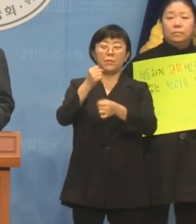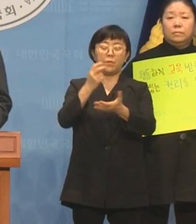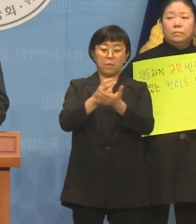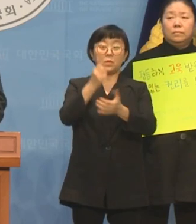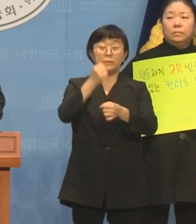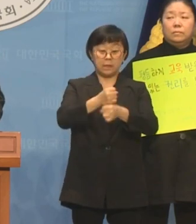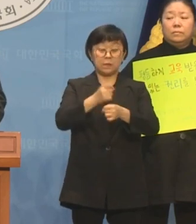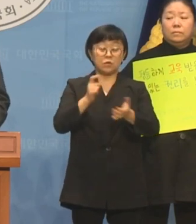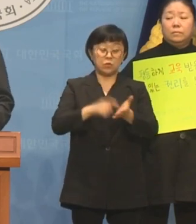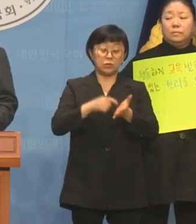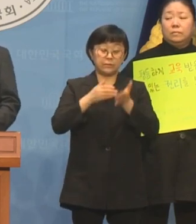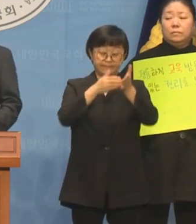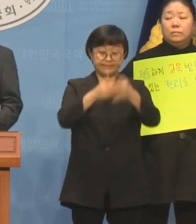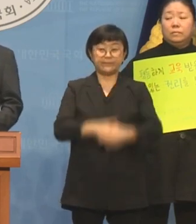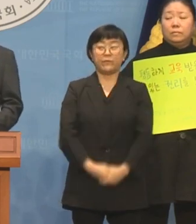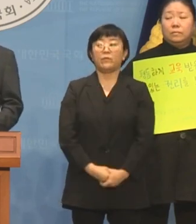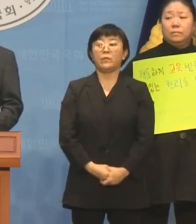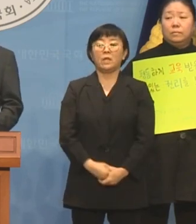촉구하는 바이다.